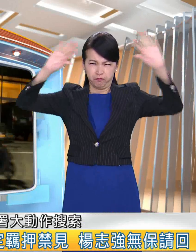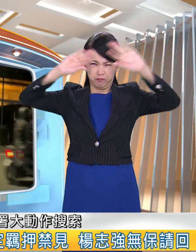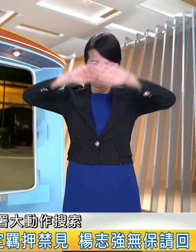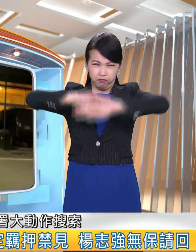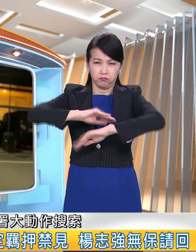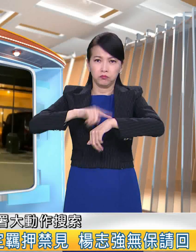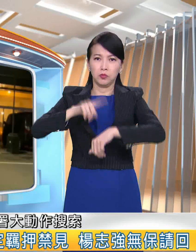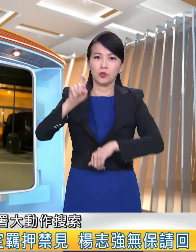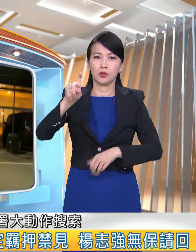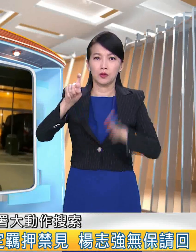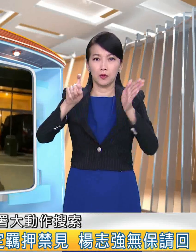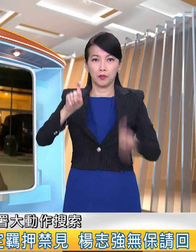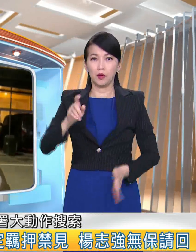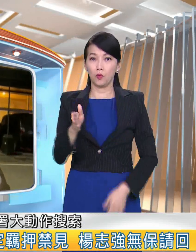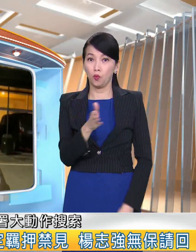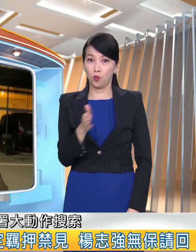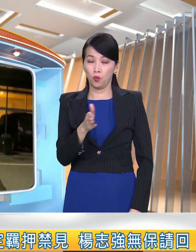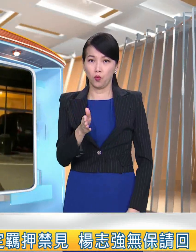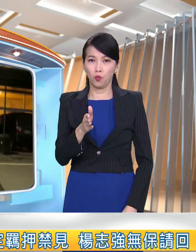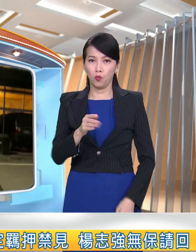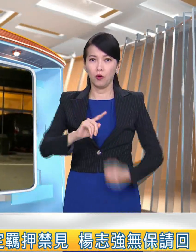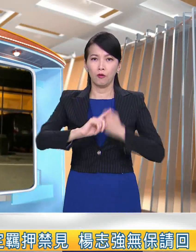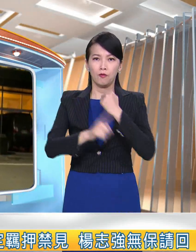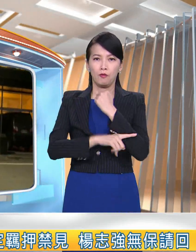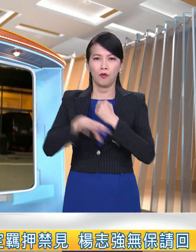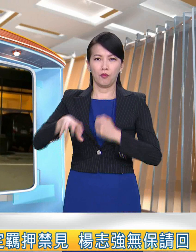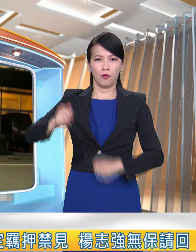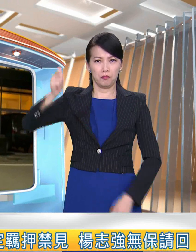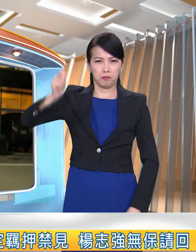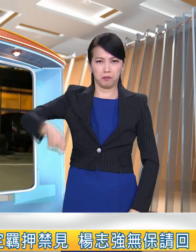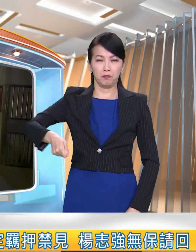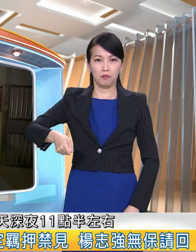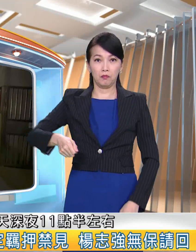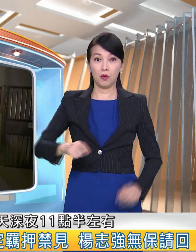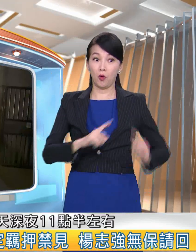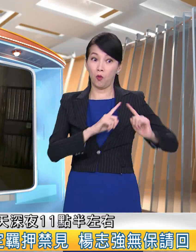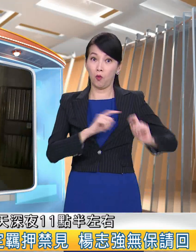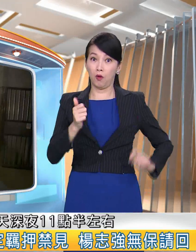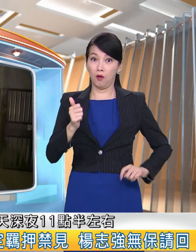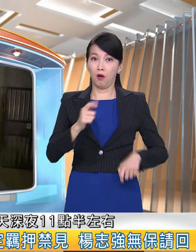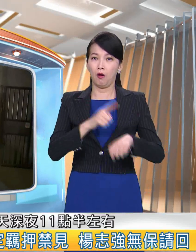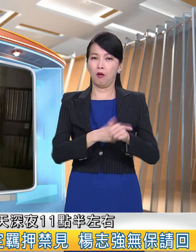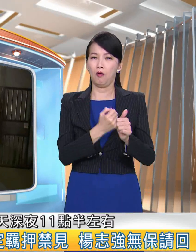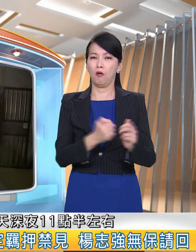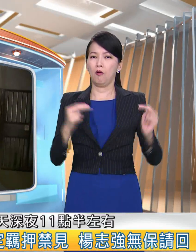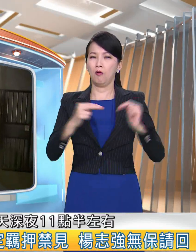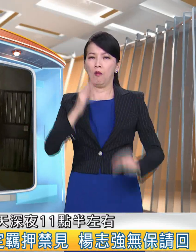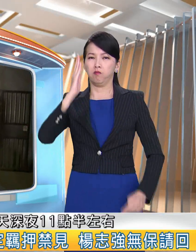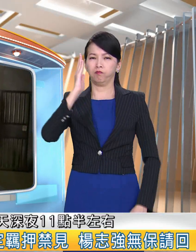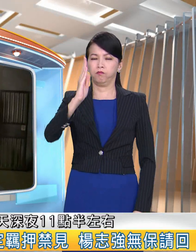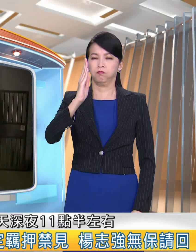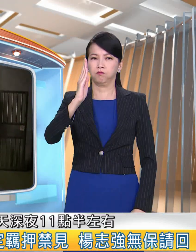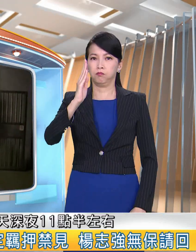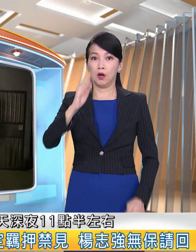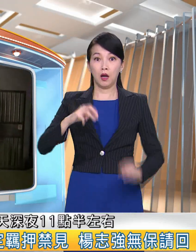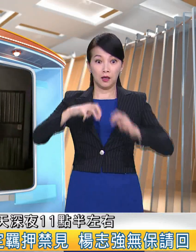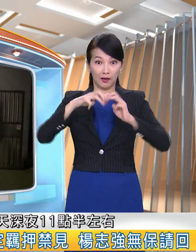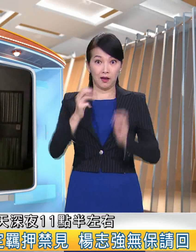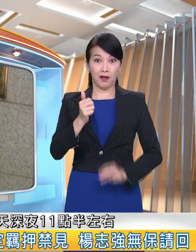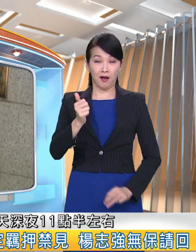大动作搜索，并漏夜侦讯。而台南地院昨天深夜11:30左右裁定